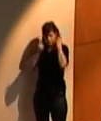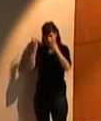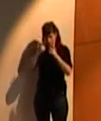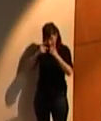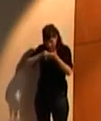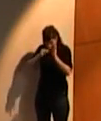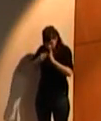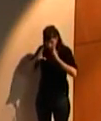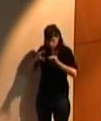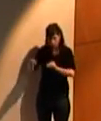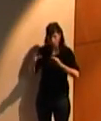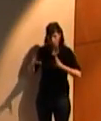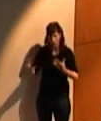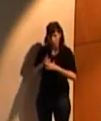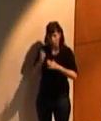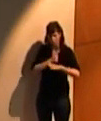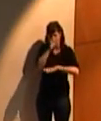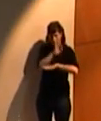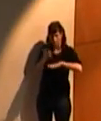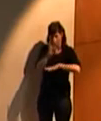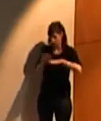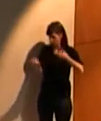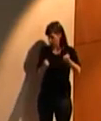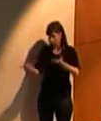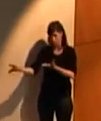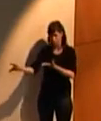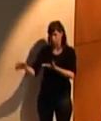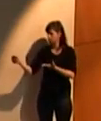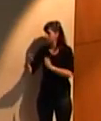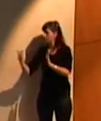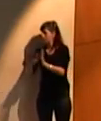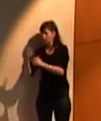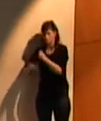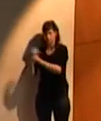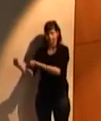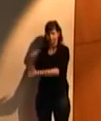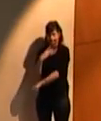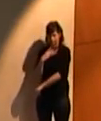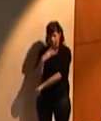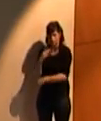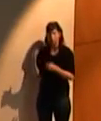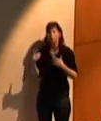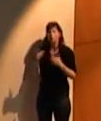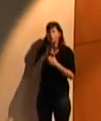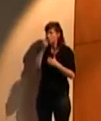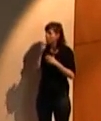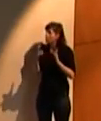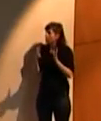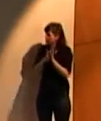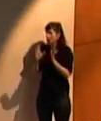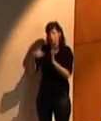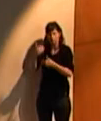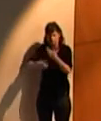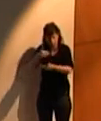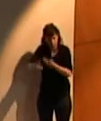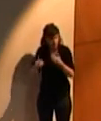on a proposé des plans aux personnes qui ont validé les différents concepts. Et ensuite, alors la